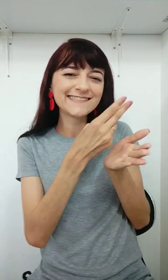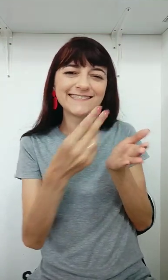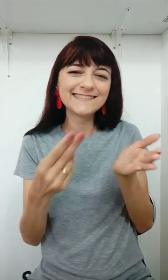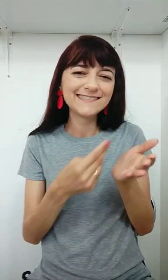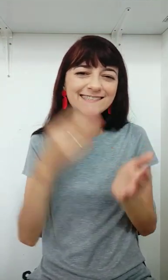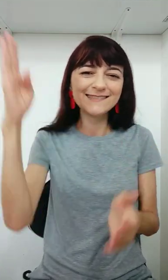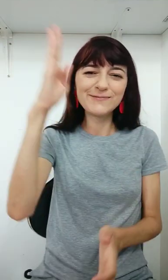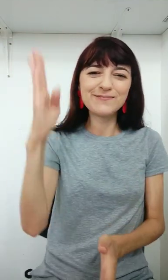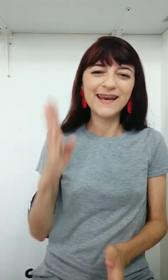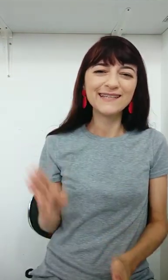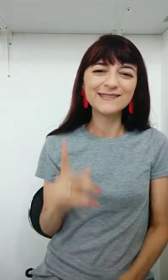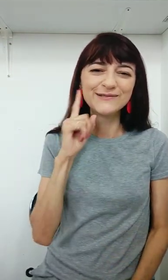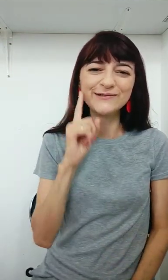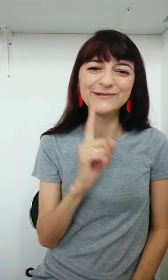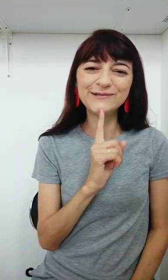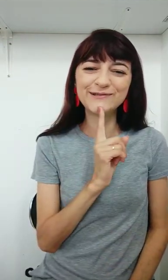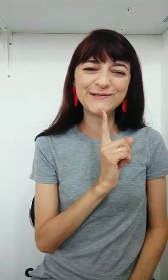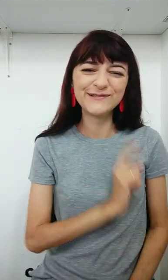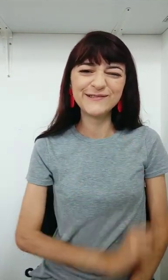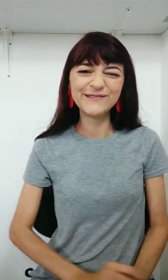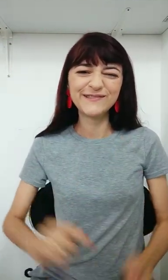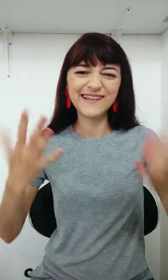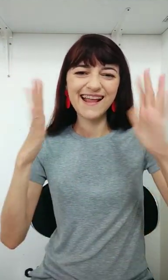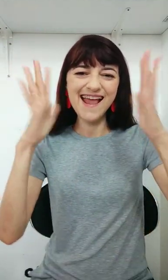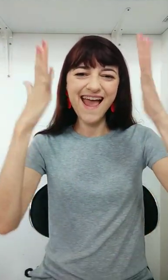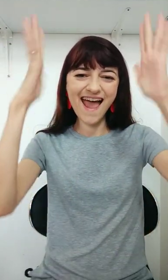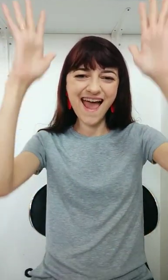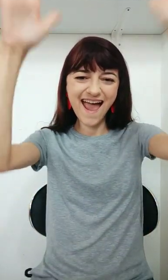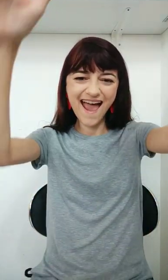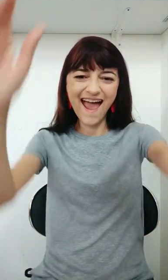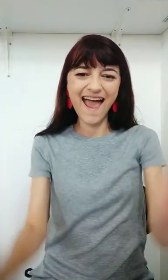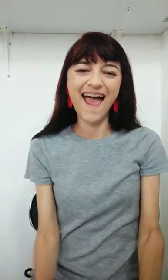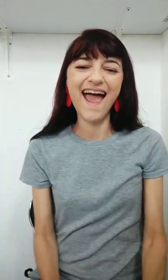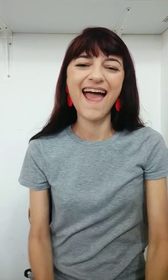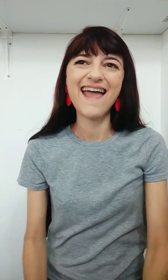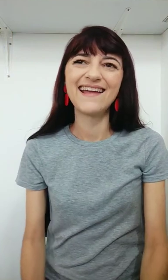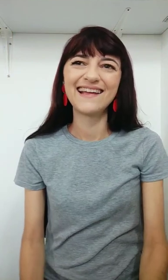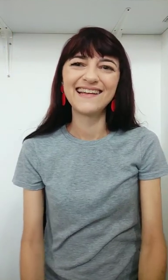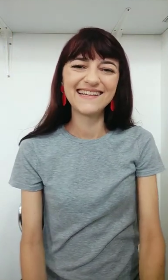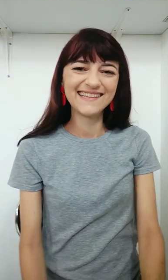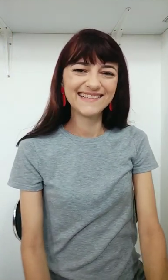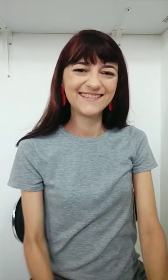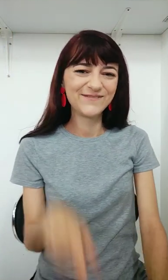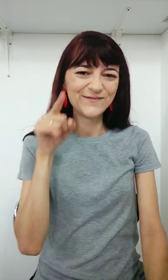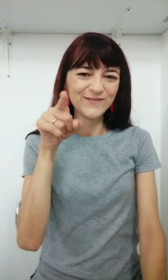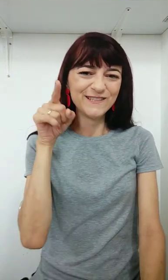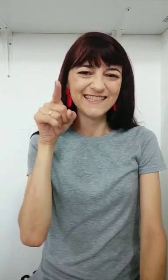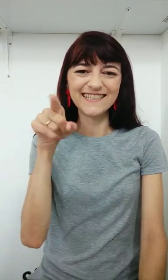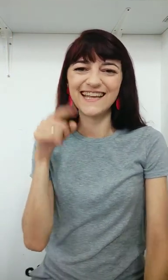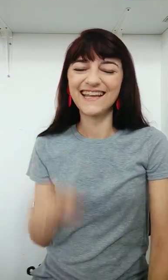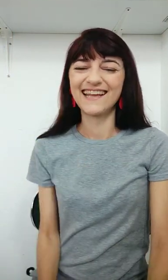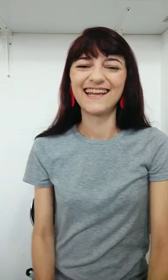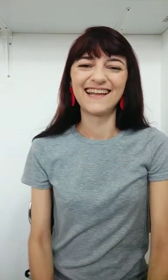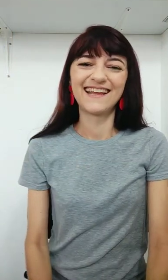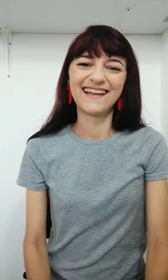O Tiquinho é um desenhista surdo profissional, viu, gente? Um cartunista, desenhista muito bacana. Quem não conhece o trabalho dele